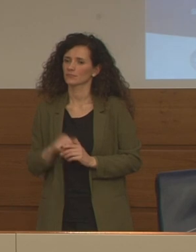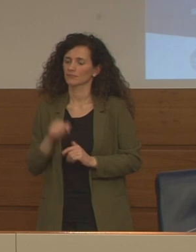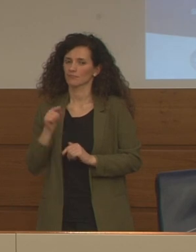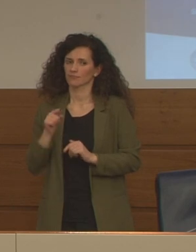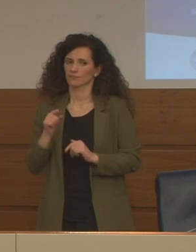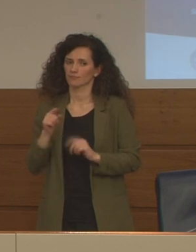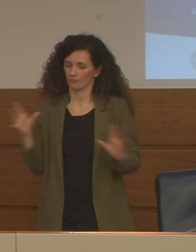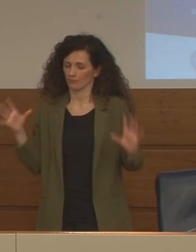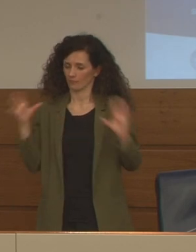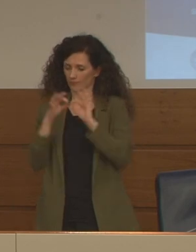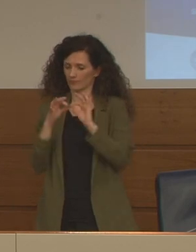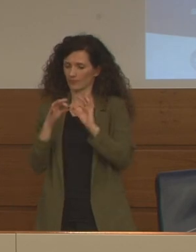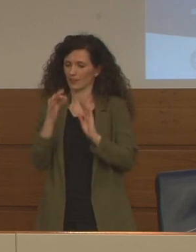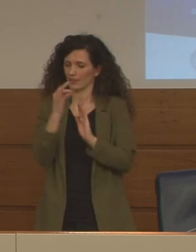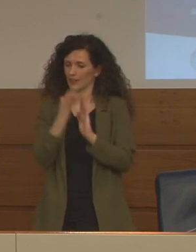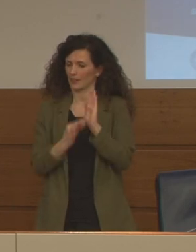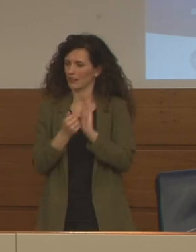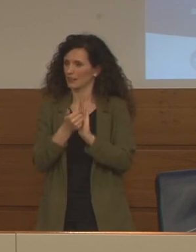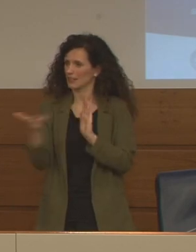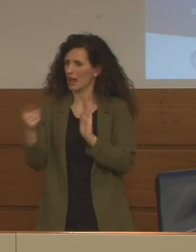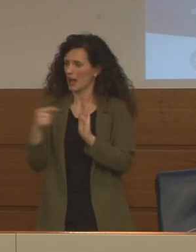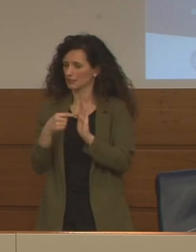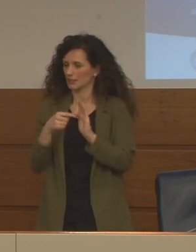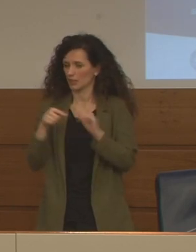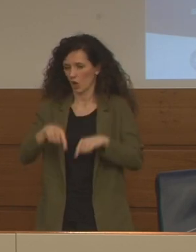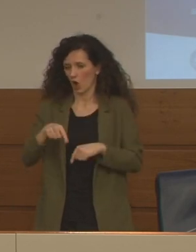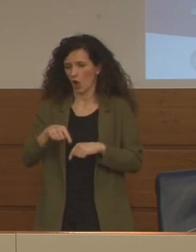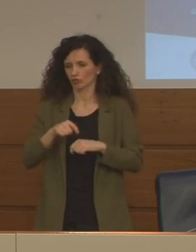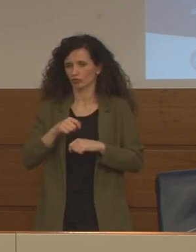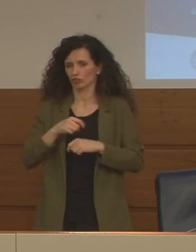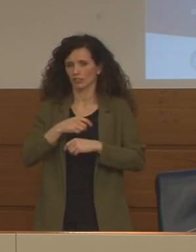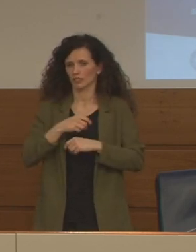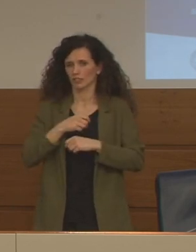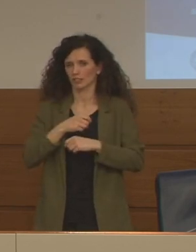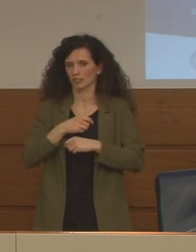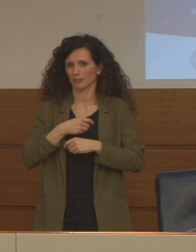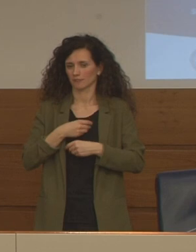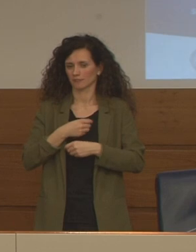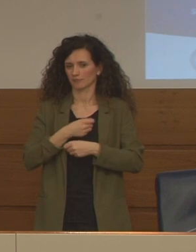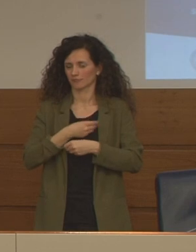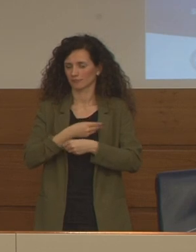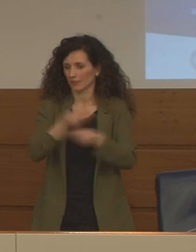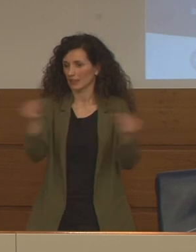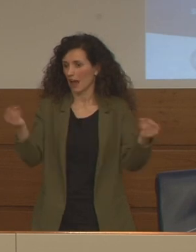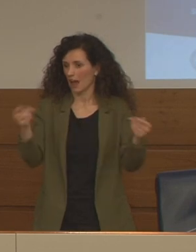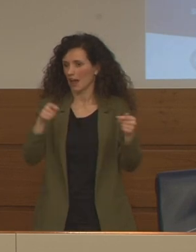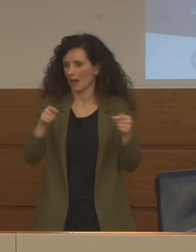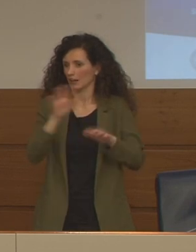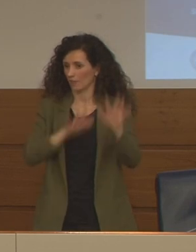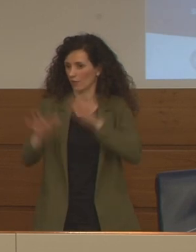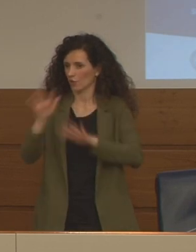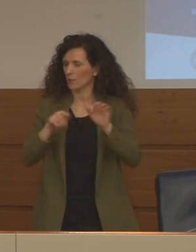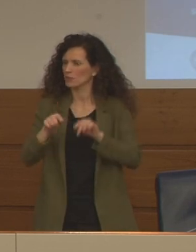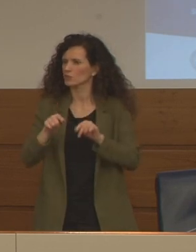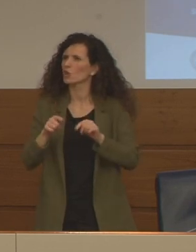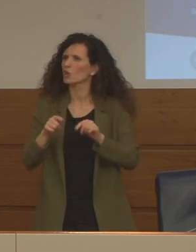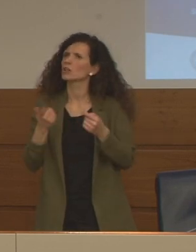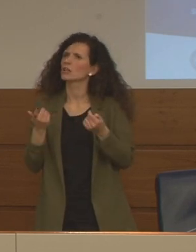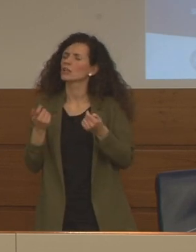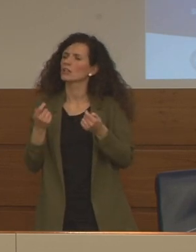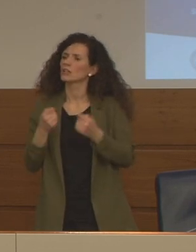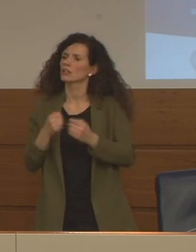che avete diffuso anche oggi quanto si può chiarire